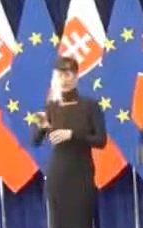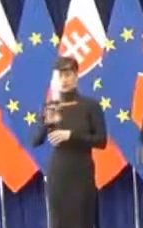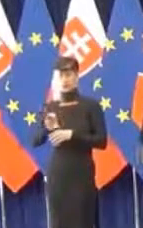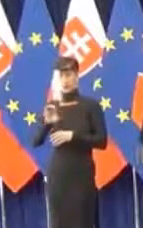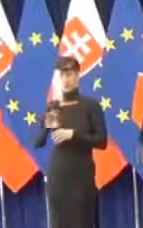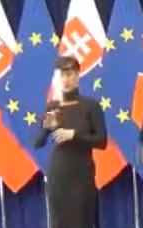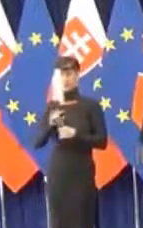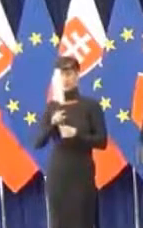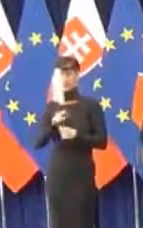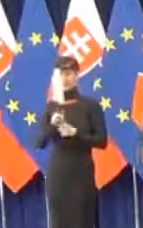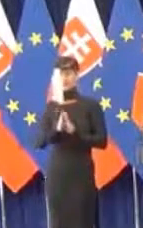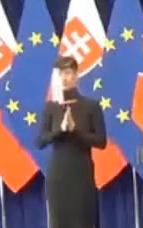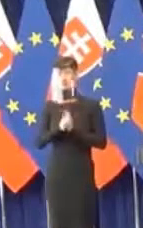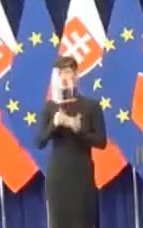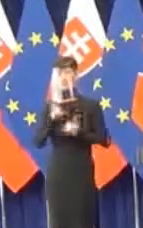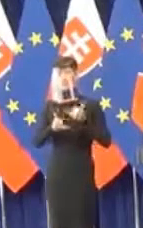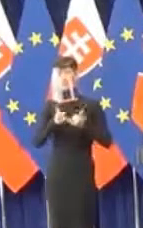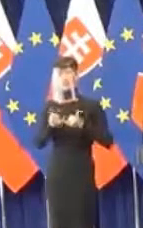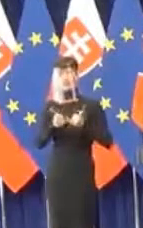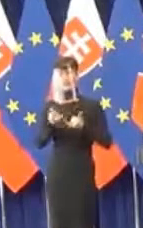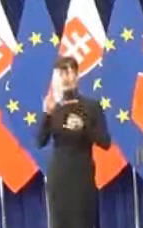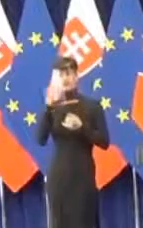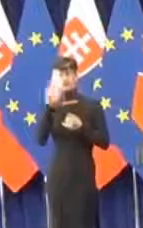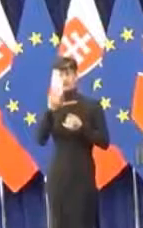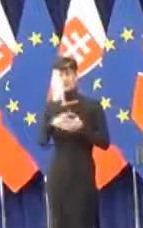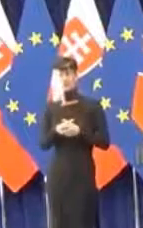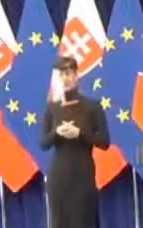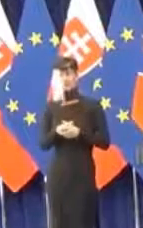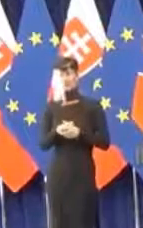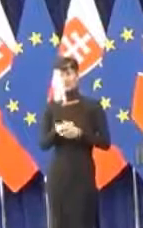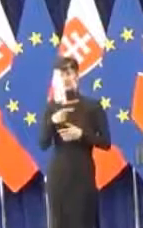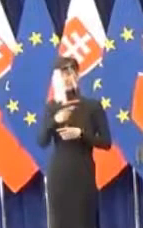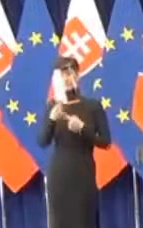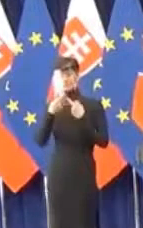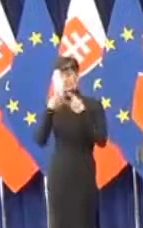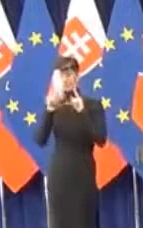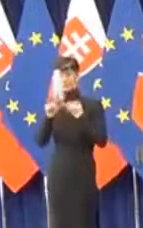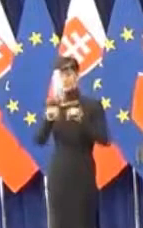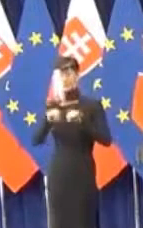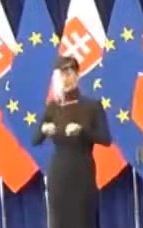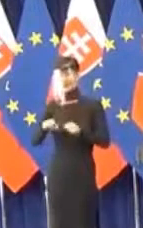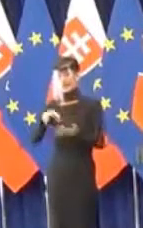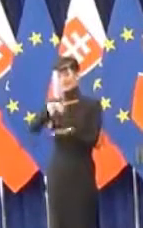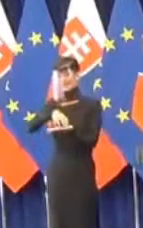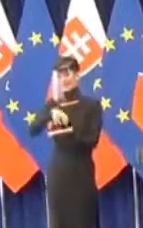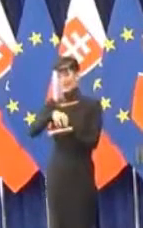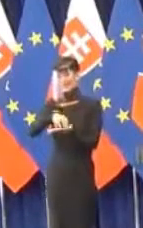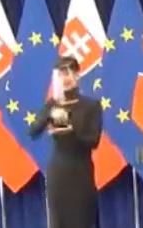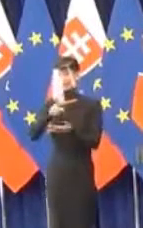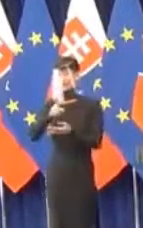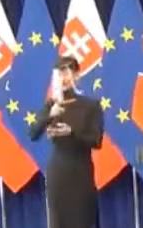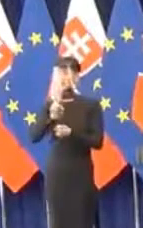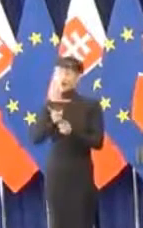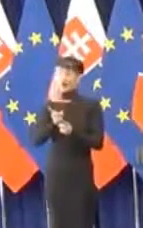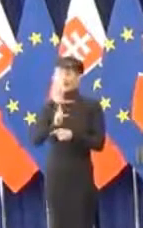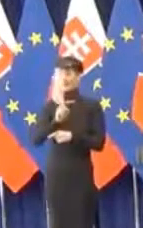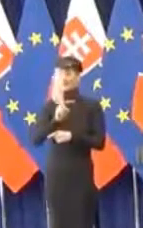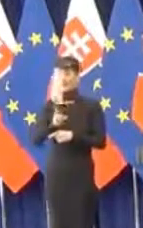Zaznelo tu, že slovenský bankový sektor je jeden z najlepších v Európe. Povedal to pán za vami. Či je to skutočne tak? A čo je príčinou